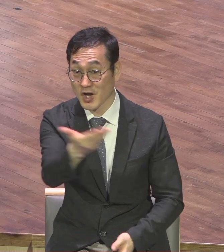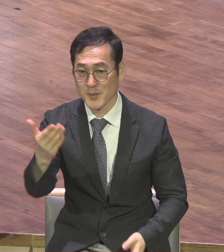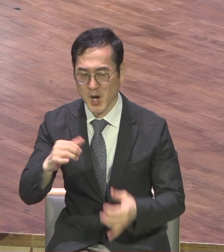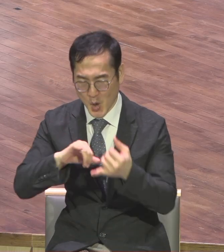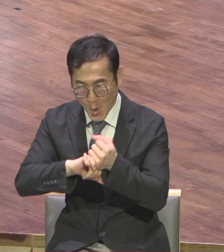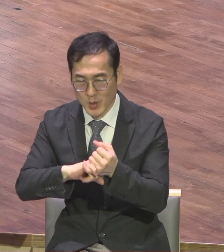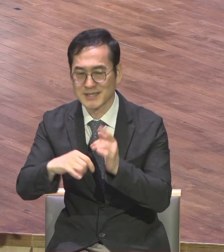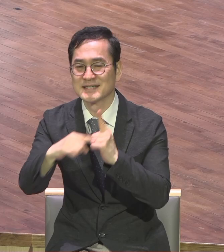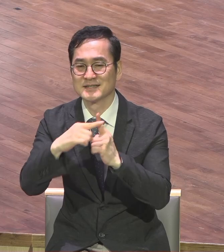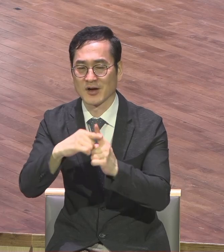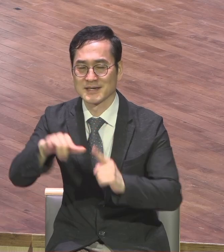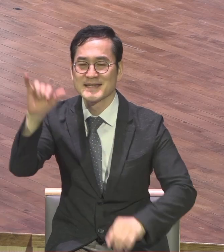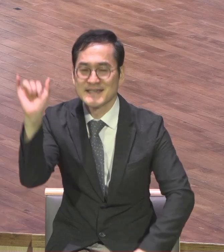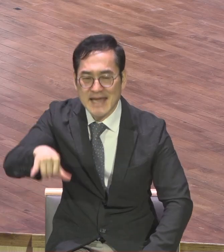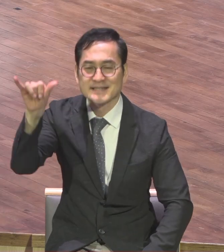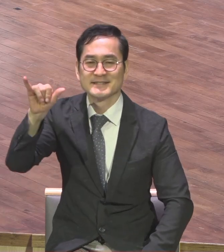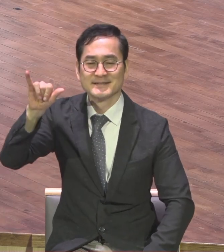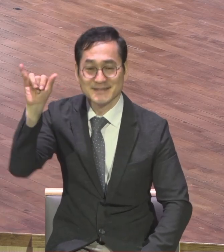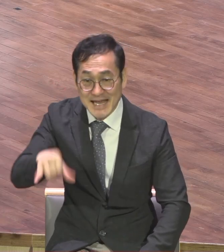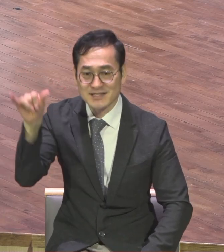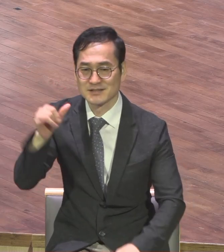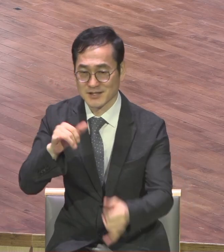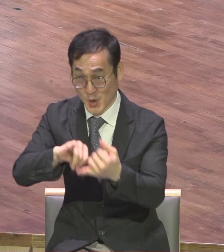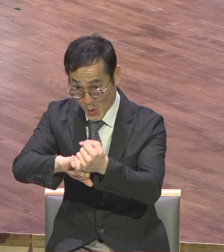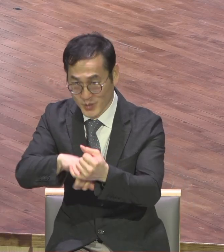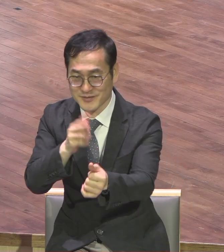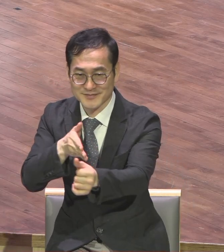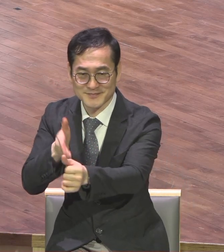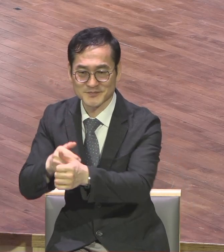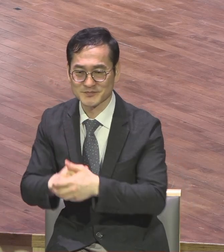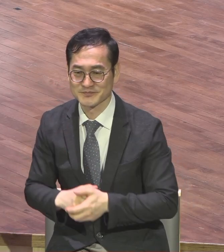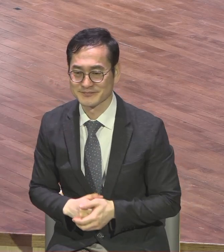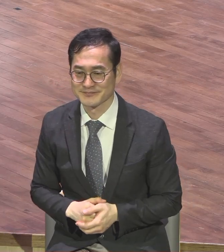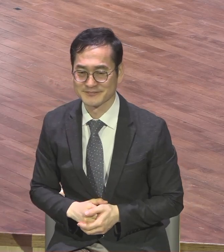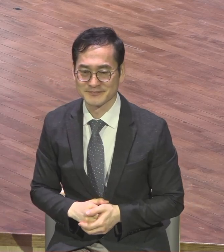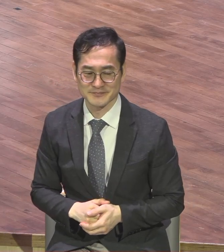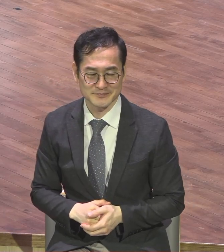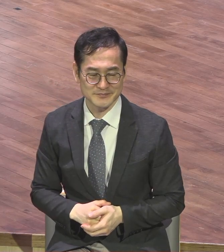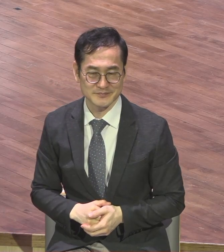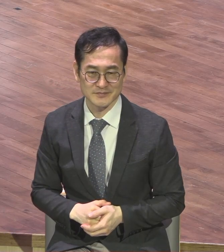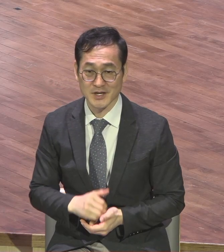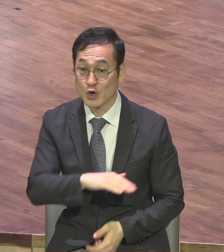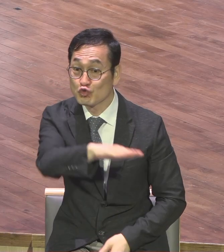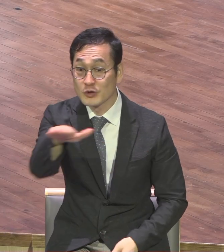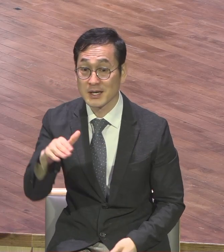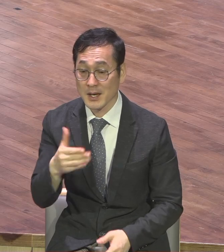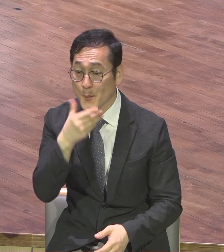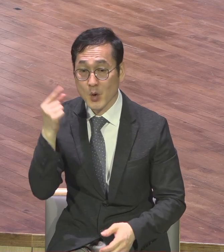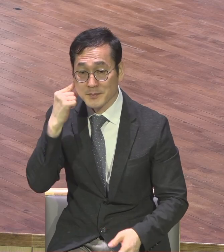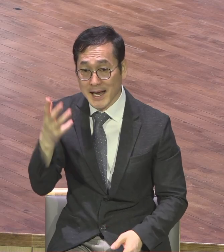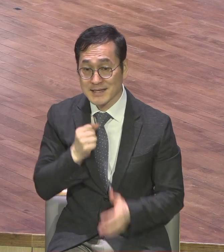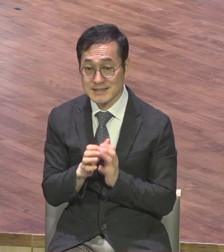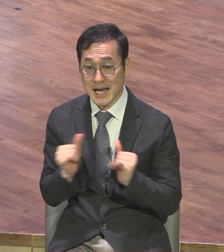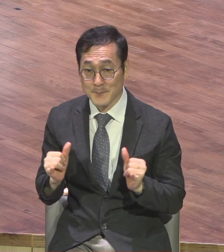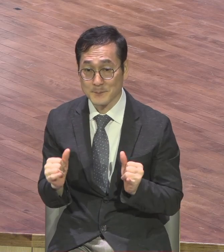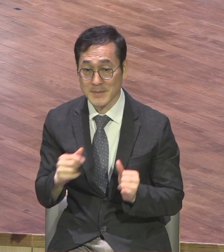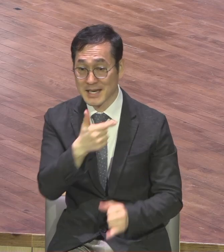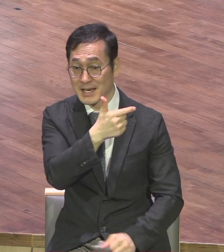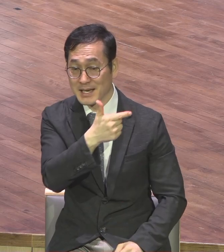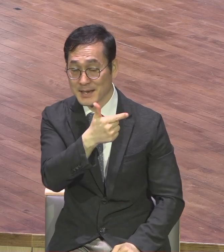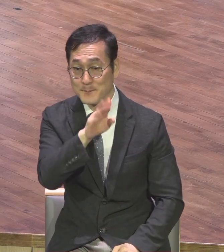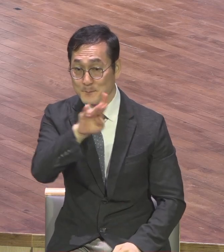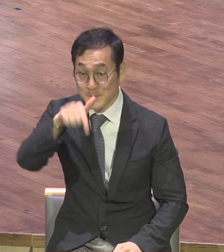바랍니다. 자, 빅 예스. 우리는 어떻게 돼요? 보험가요? 우리는 빅 아멘이지요. 같이 봅시다.